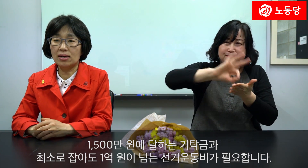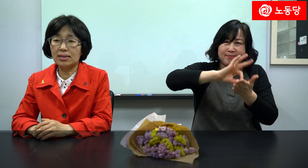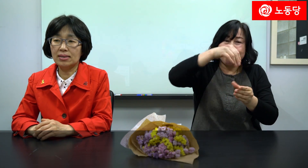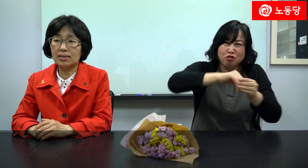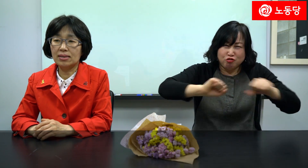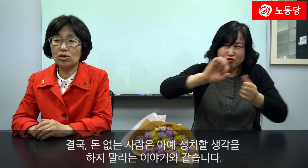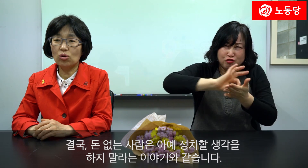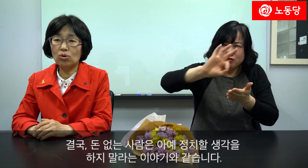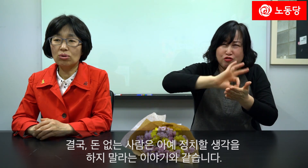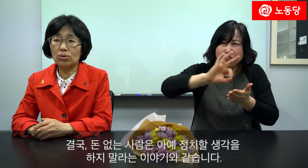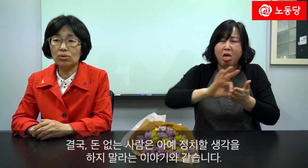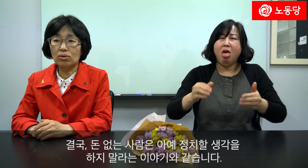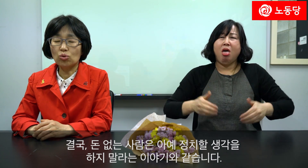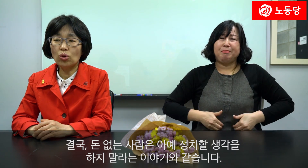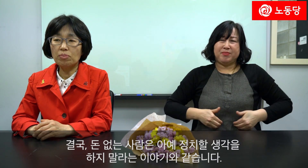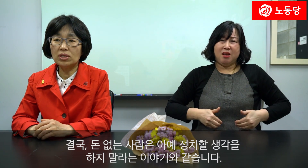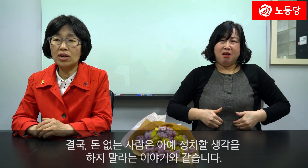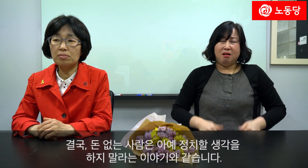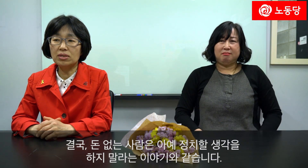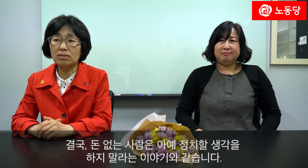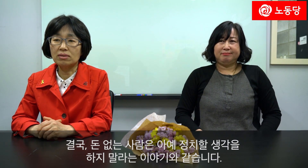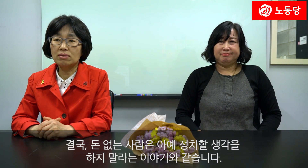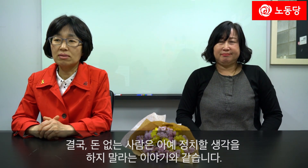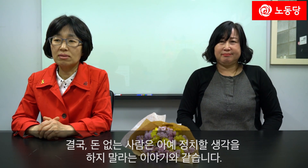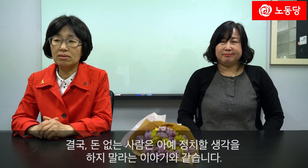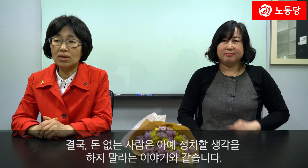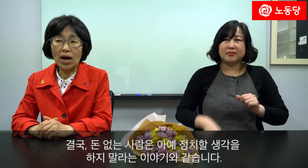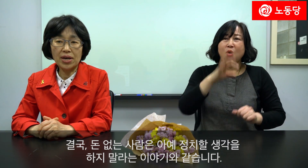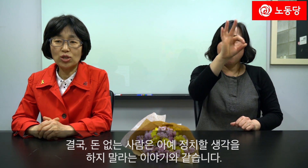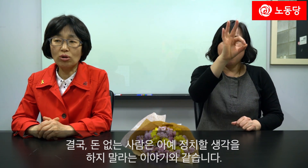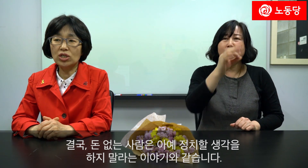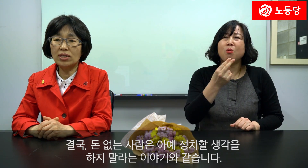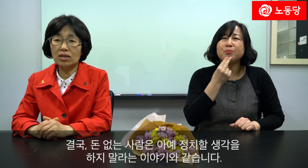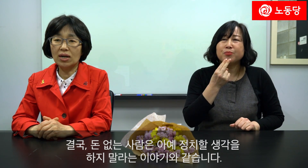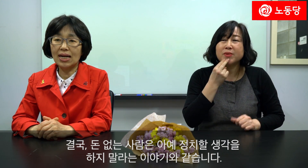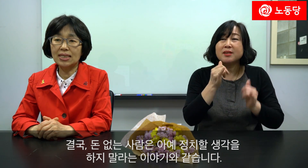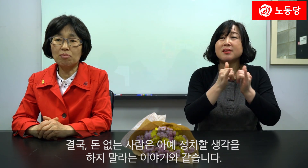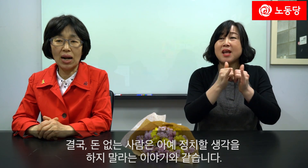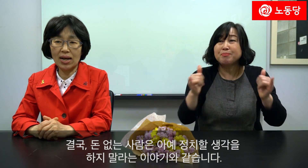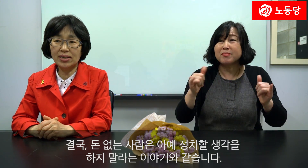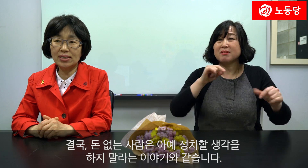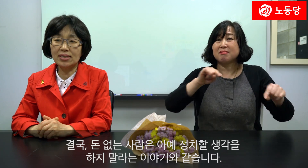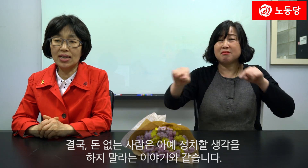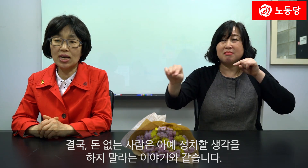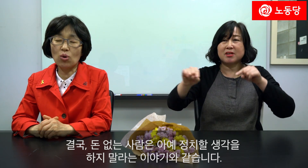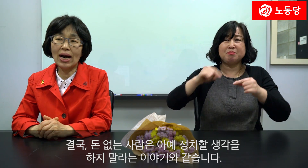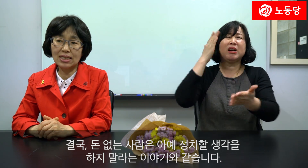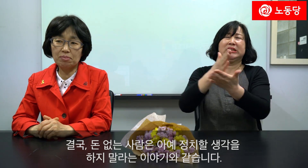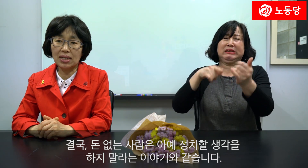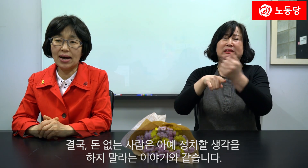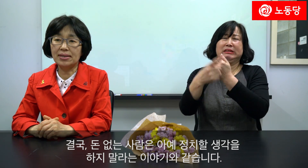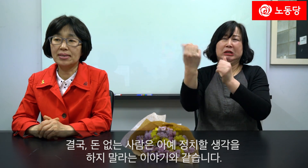필요합니다. 결국 돈 없는 사람은 아예 정치할 생각을 하지 말라는